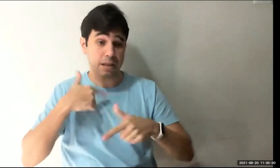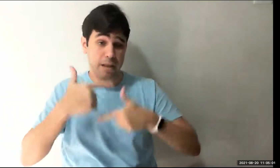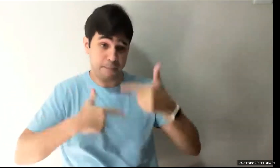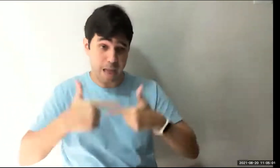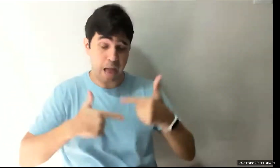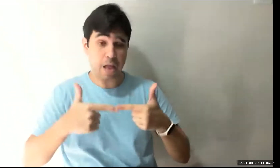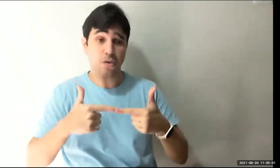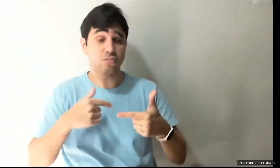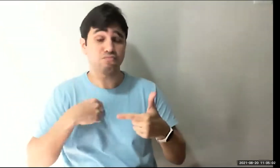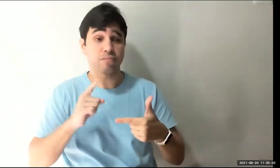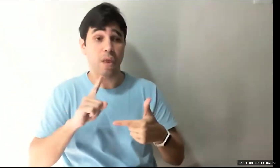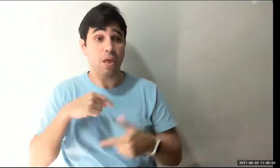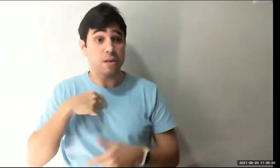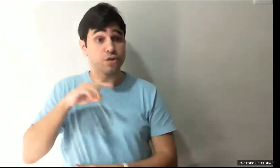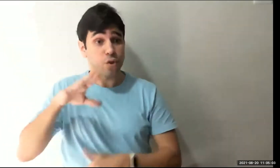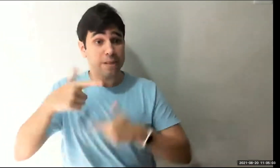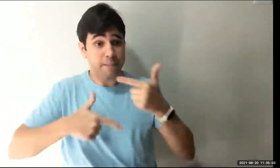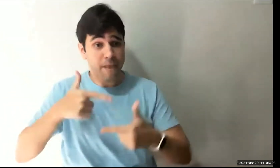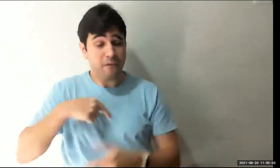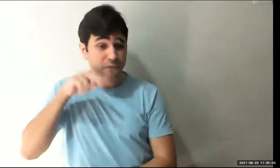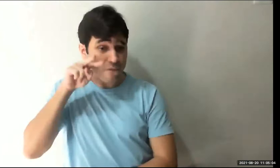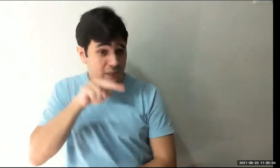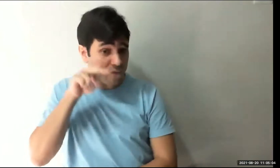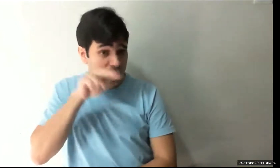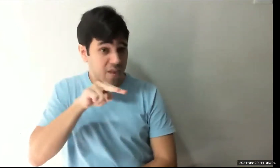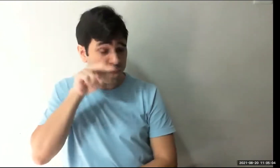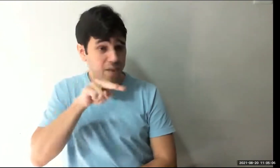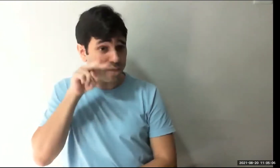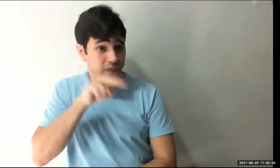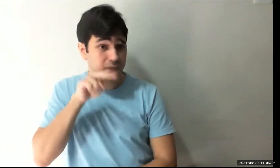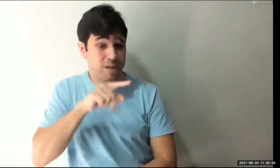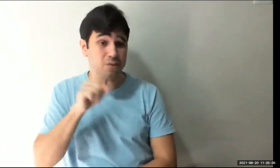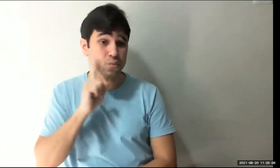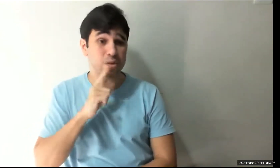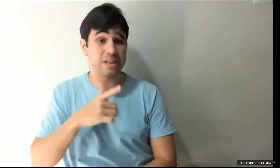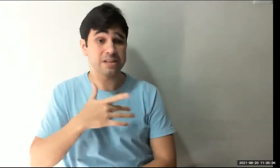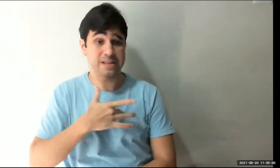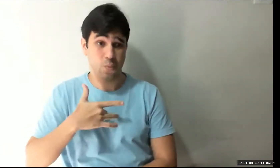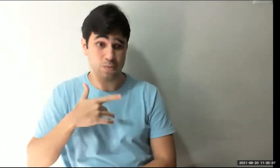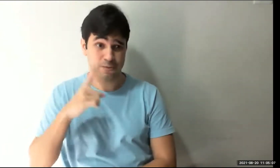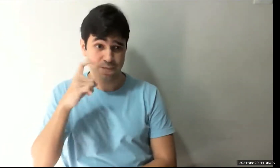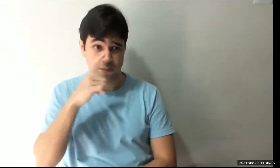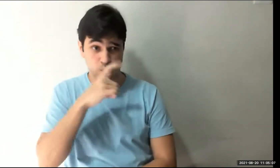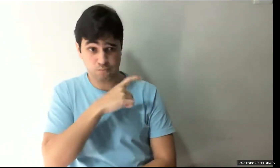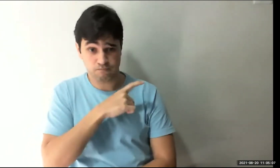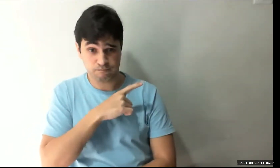agradeço, Leda, pela pergunta, que realmente eu acredito que poderíamos pensar em algo assim, né?